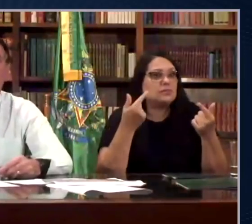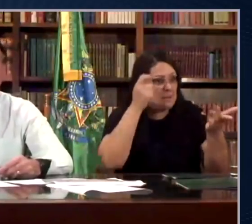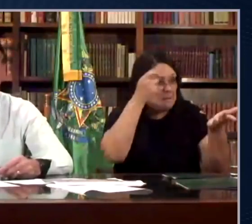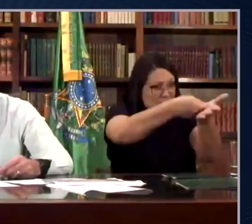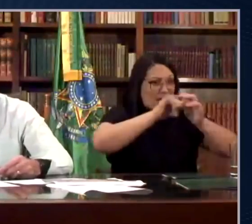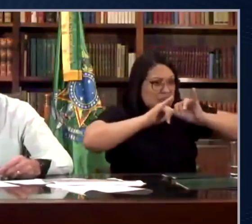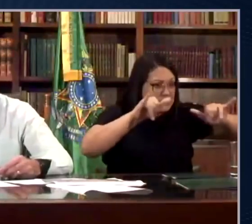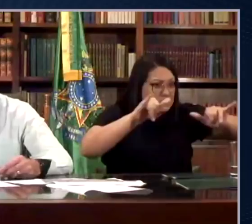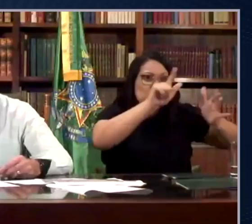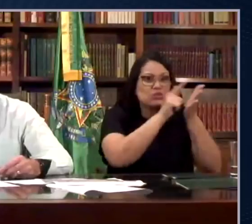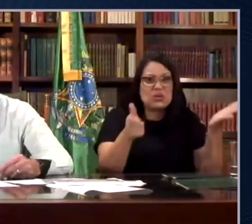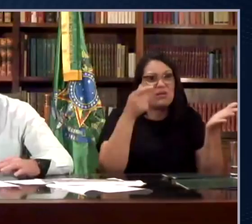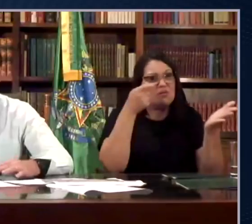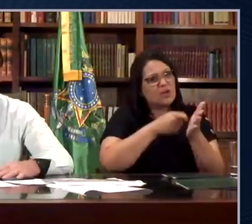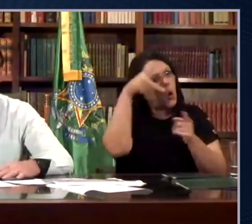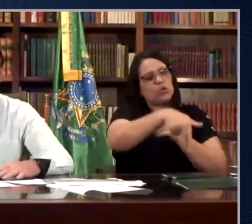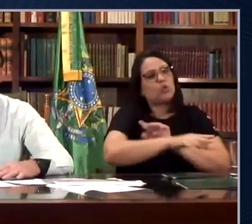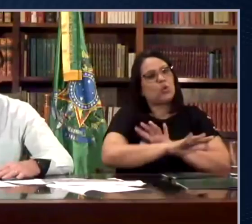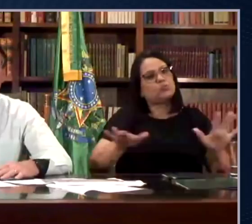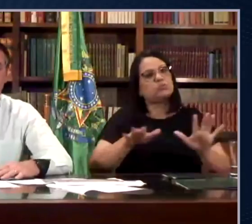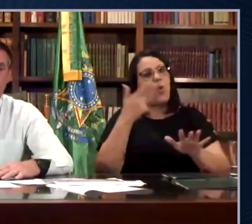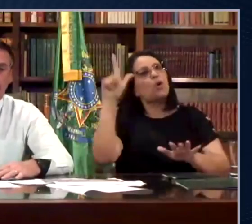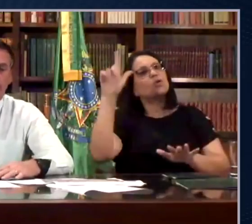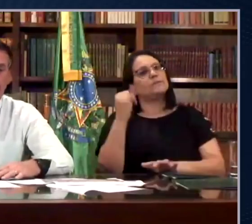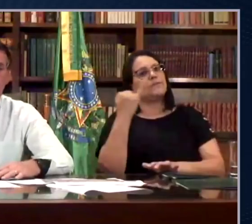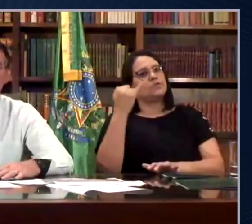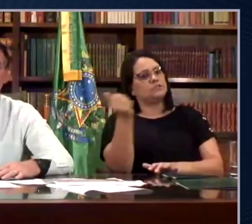mais importantes. Zé Maria.